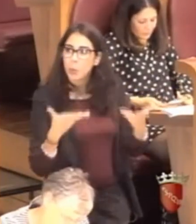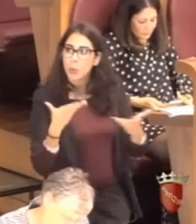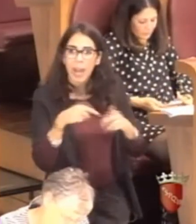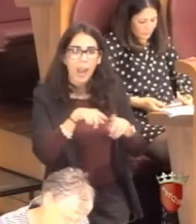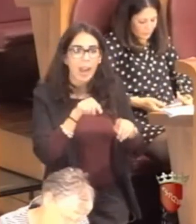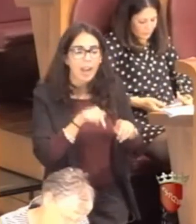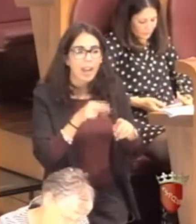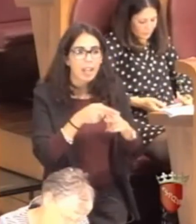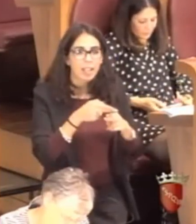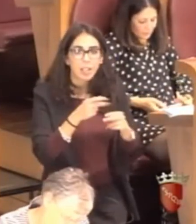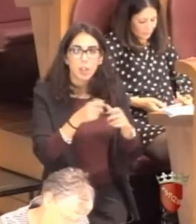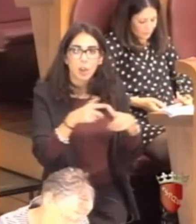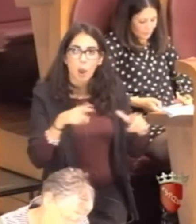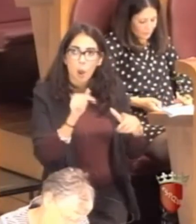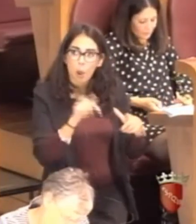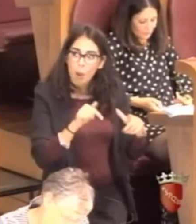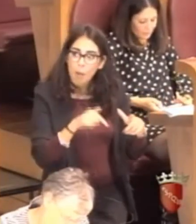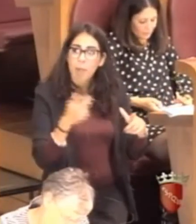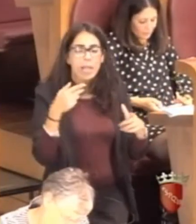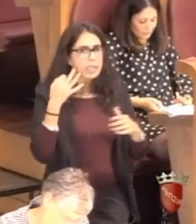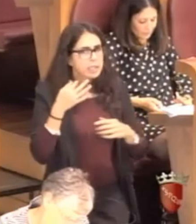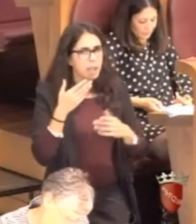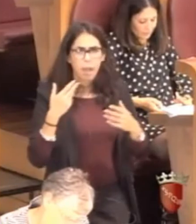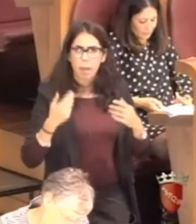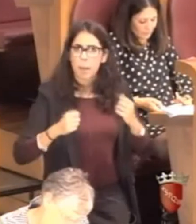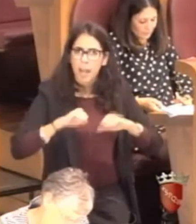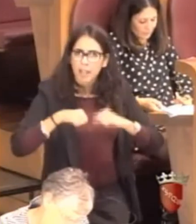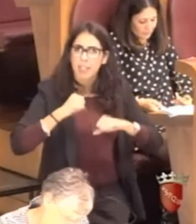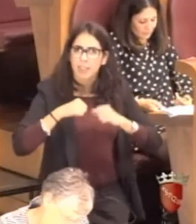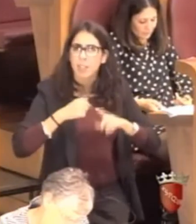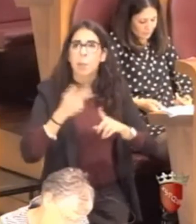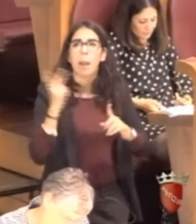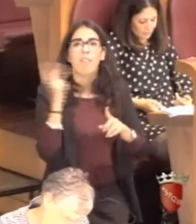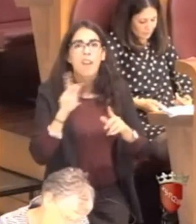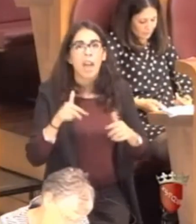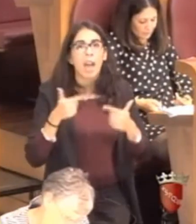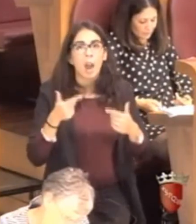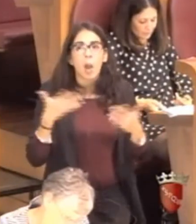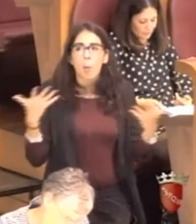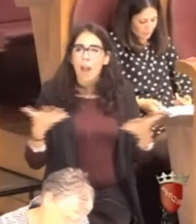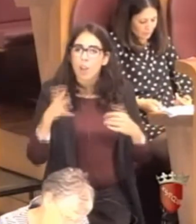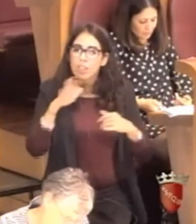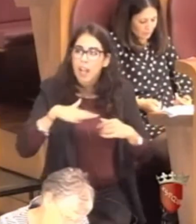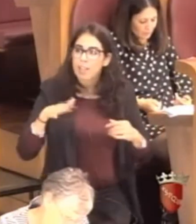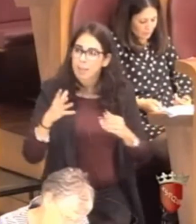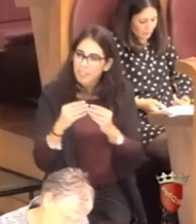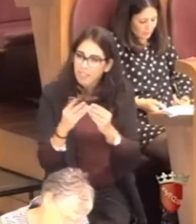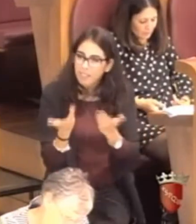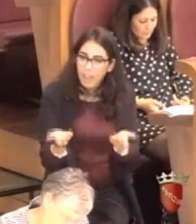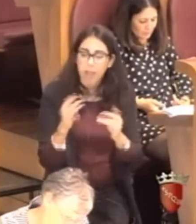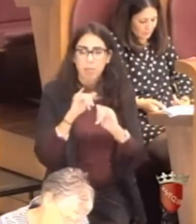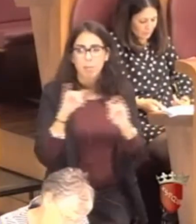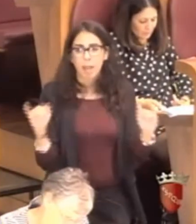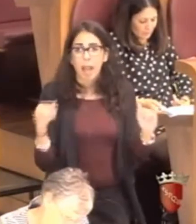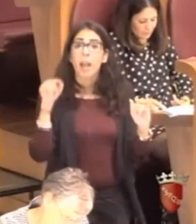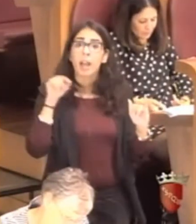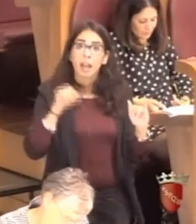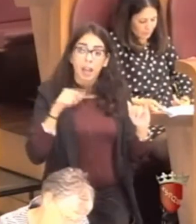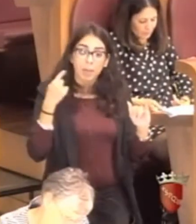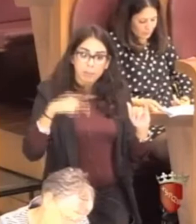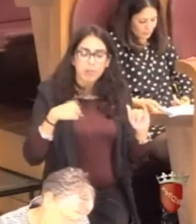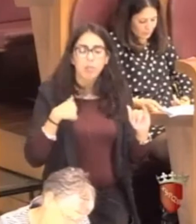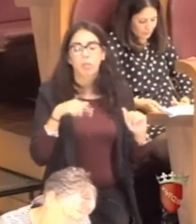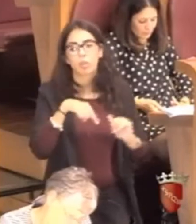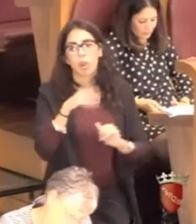romano, che era sempre attivo ma a cui non si dava spazio. Invece c'è tutto un fermento culturale a cui noi abbiamo voluto dare